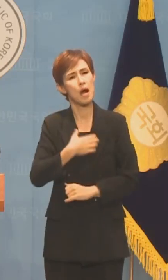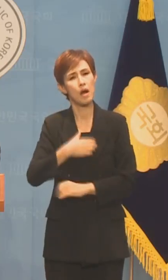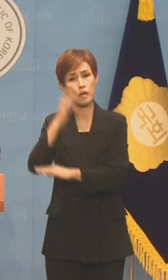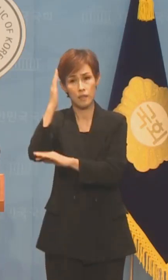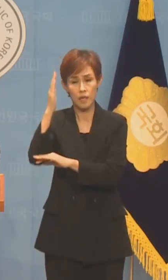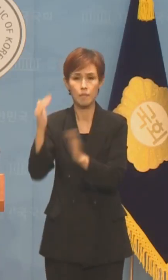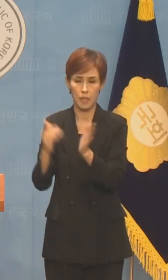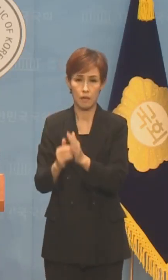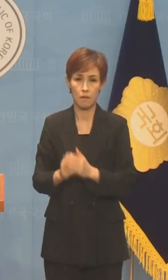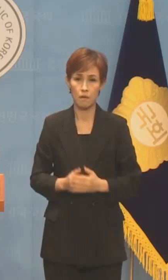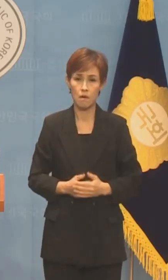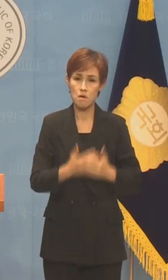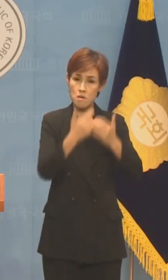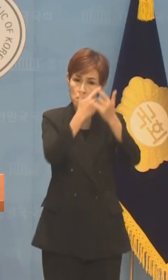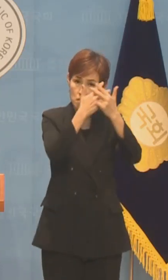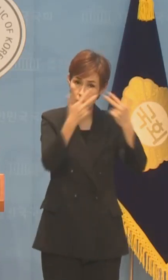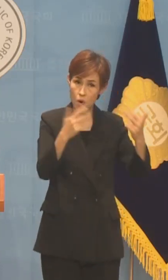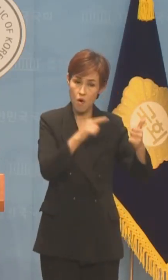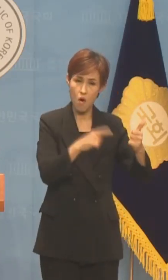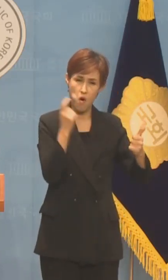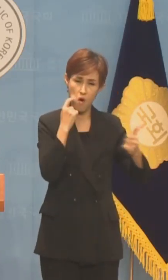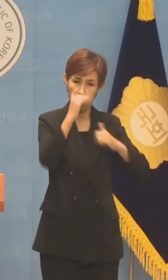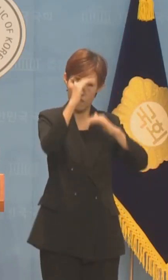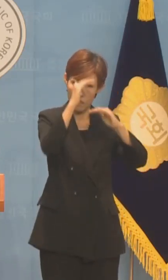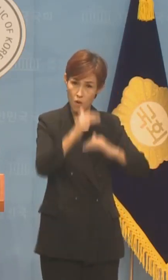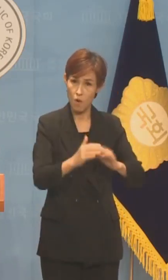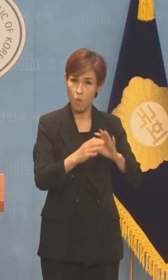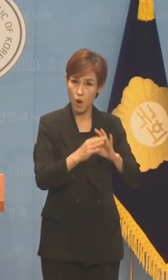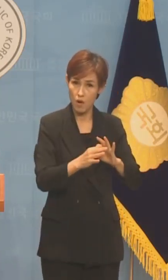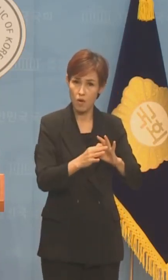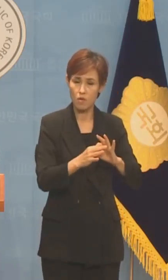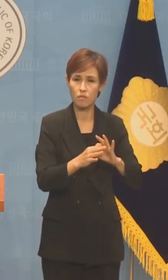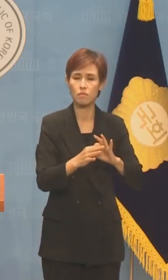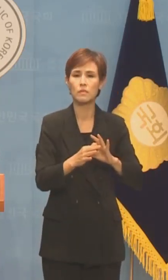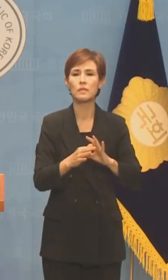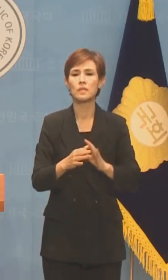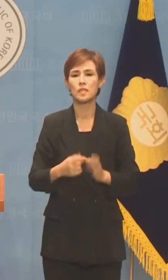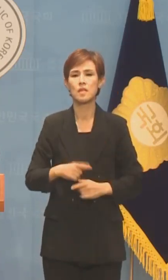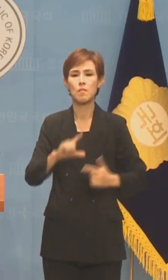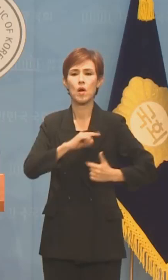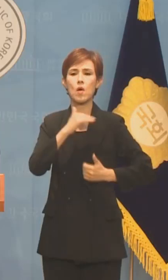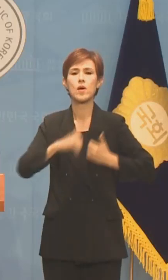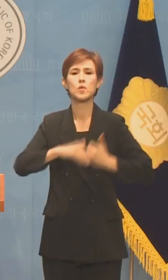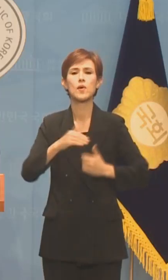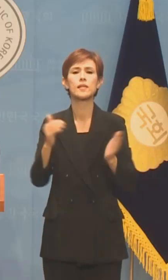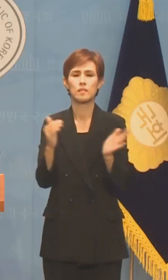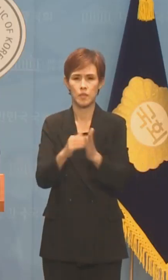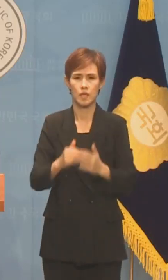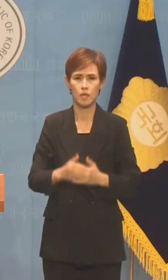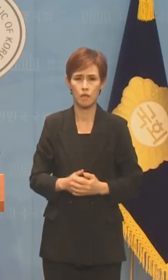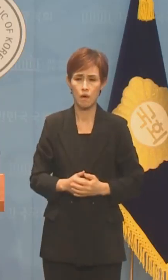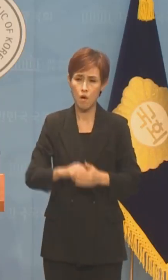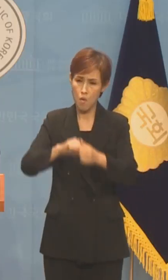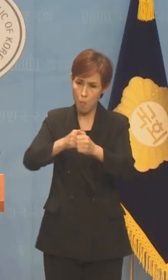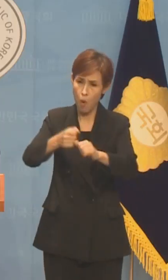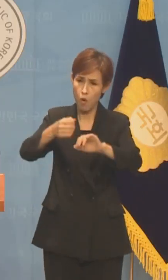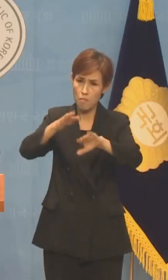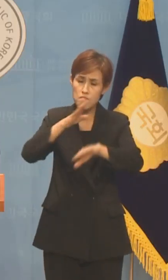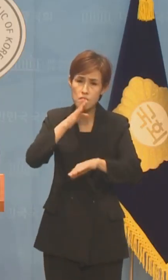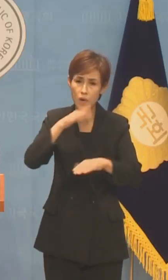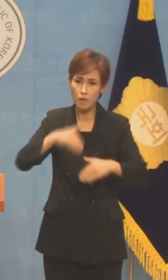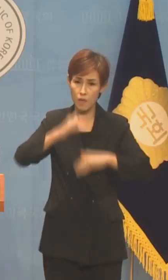발언하여 이재명 대표에 대한 허위사실에 대해 허위사실 적시 명예훼손으로 응당 처벌받아야 할